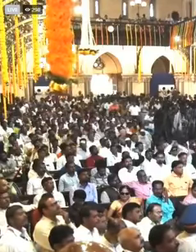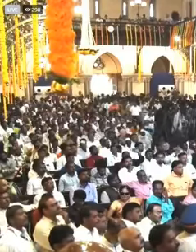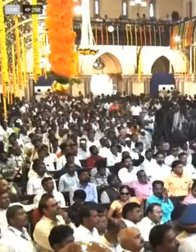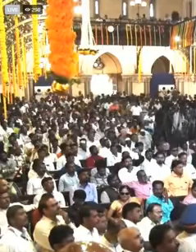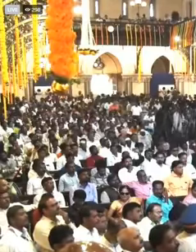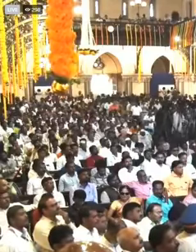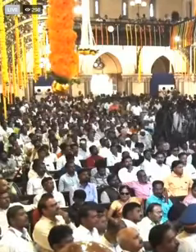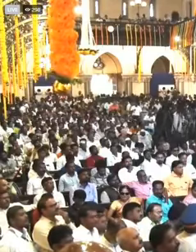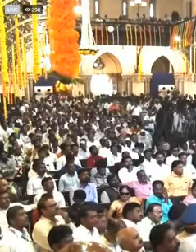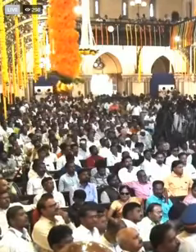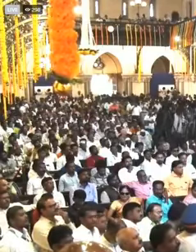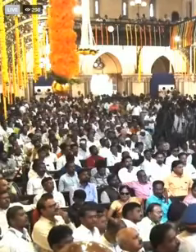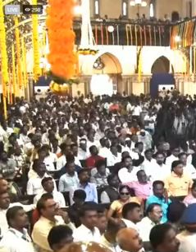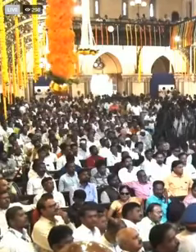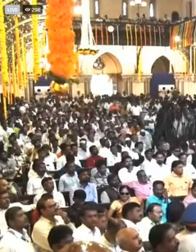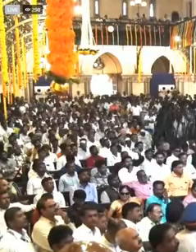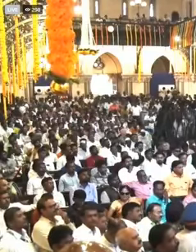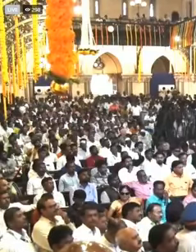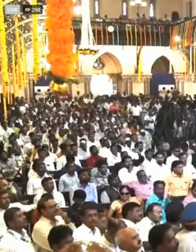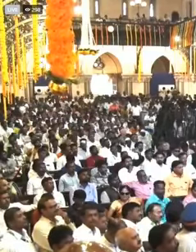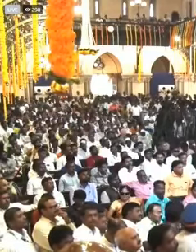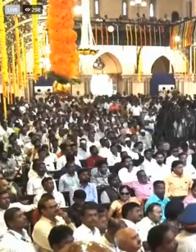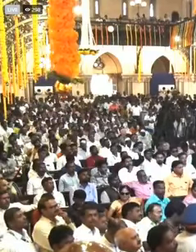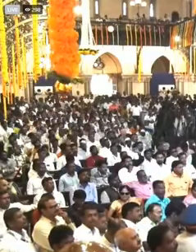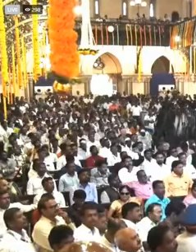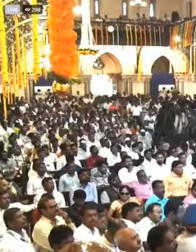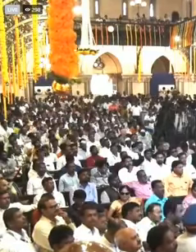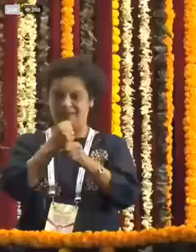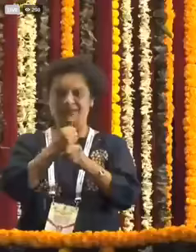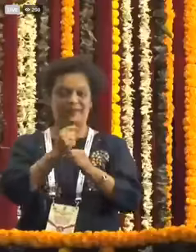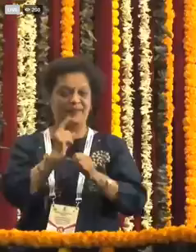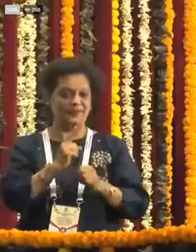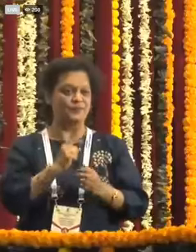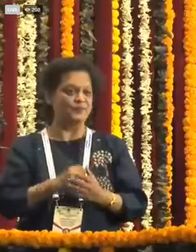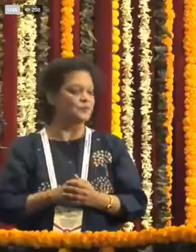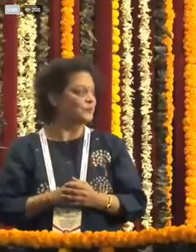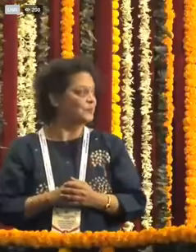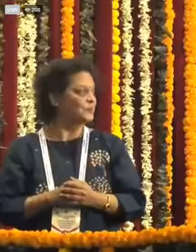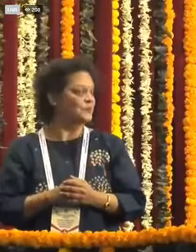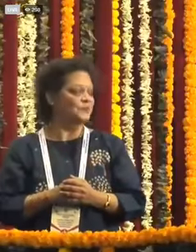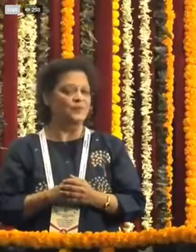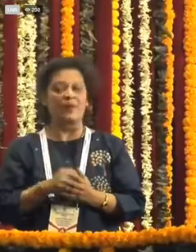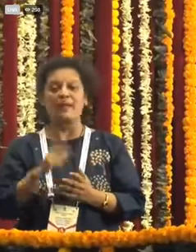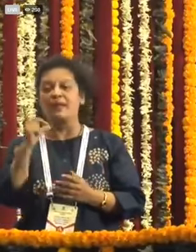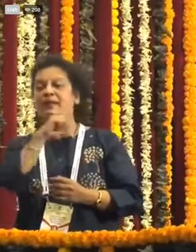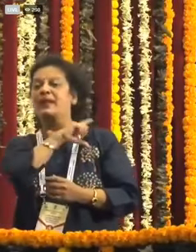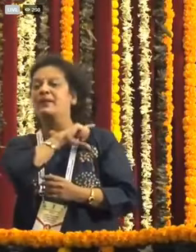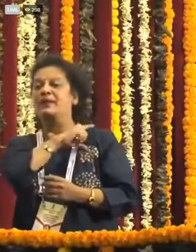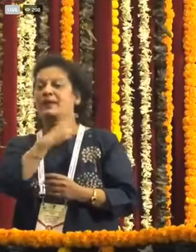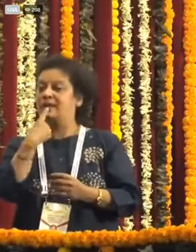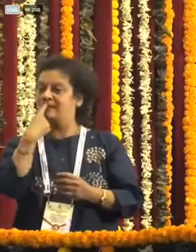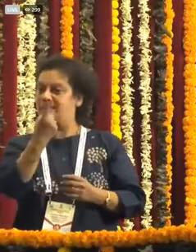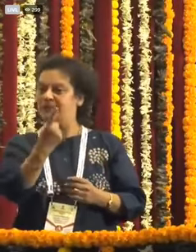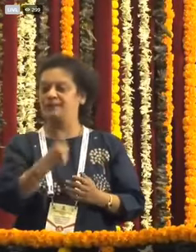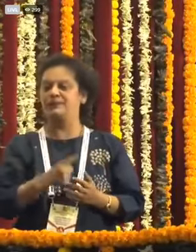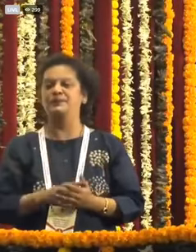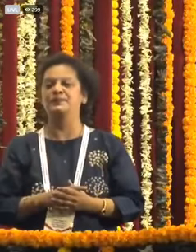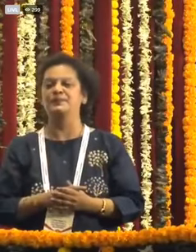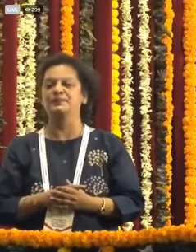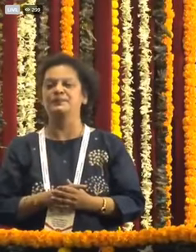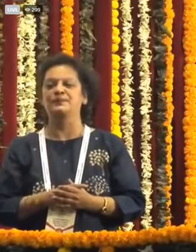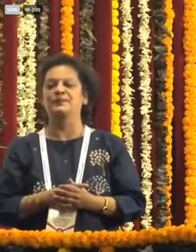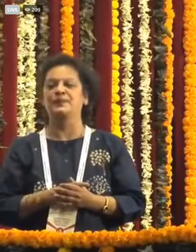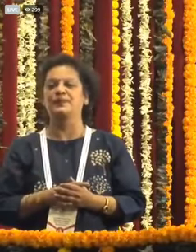न्याय देण्याचं काम आपल्या सरकारने केलेलं आहे। मी जेव्हा आपले उपमुख्यमंत्री देवेंद्रजींना सांगितलं